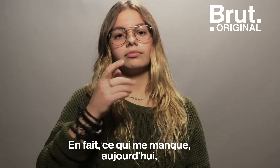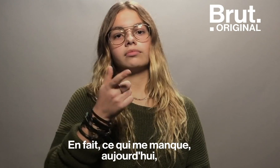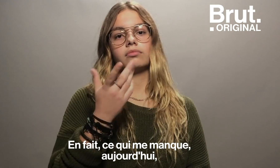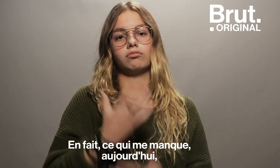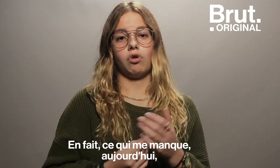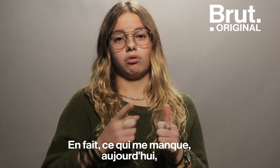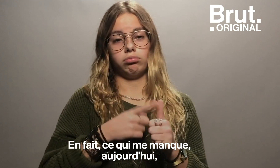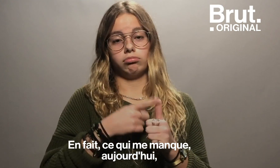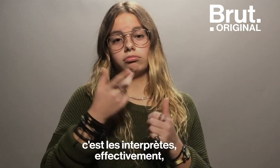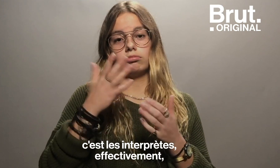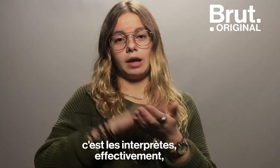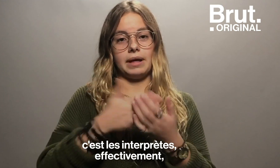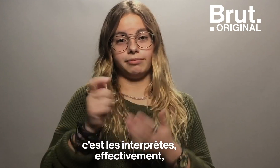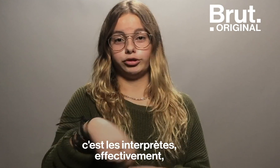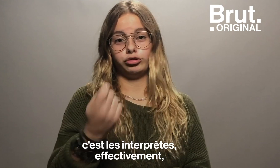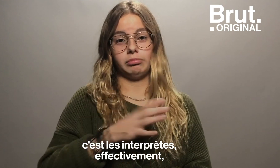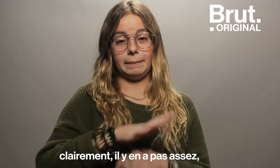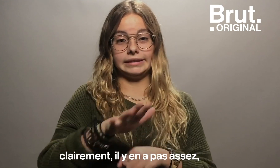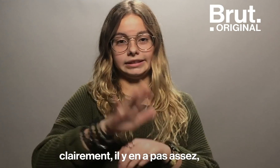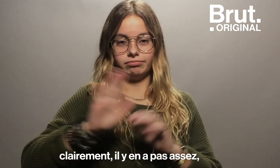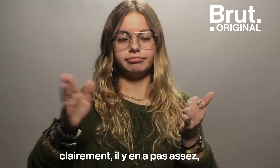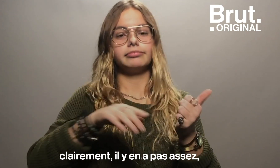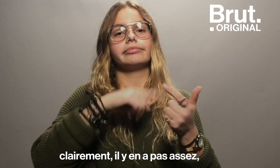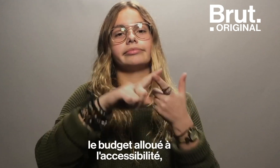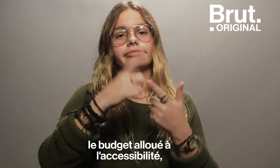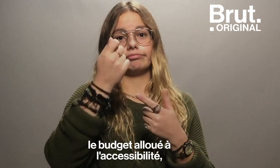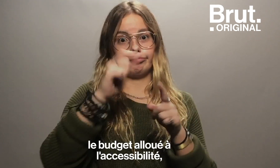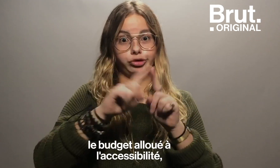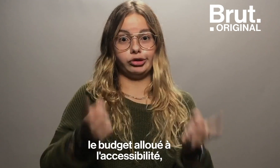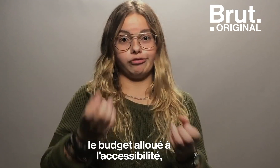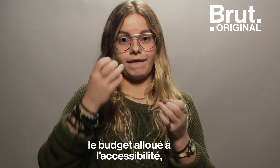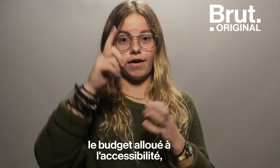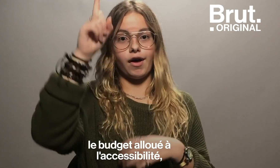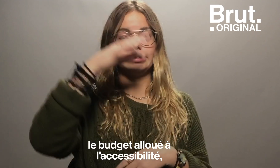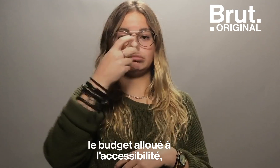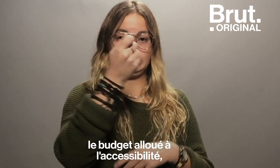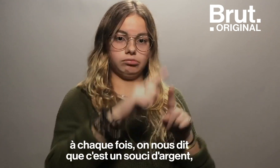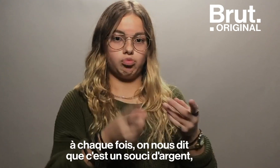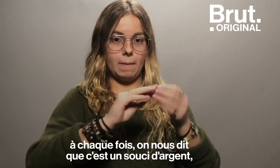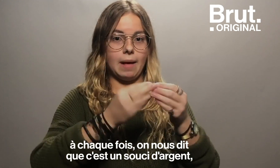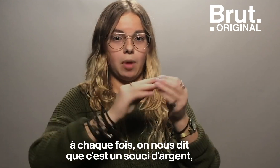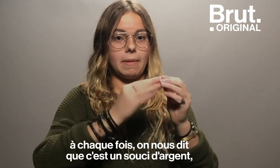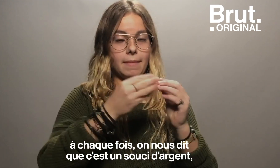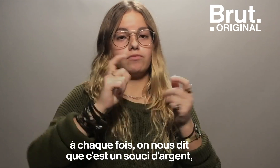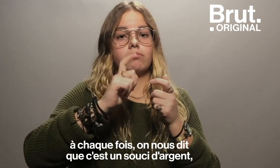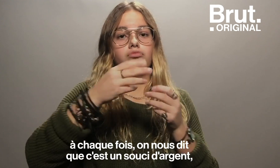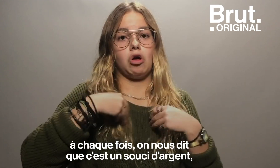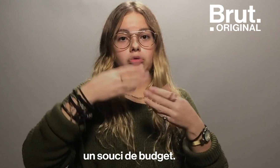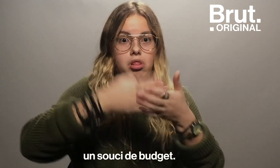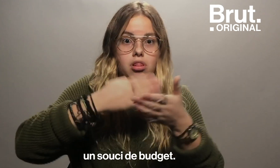qui manque aujourd'hui, c'est les interprètes, effectivement. Clairement, il n'y pas assez. Le budget, bien sûr, alloué en fait à l'accessibilité. À chaque fois, on nous dit que c'est un souci d'argent, un souci de